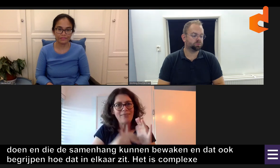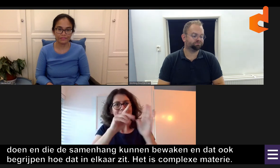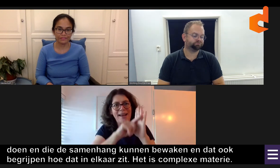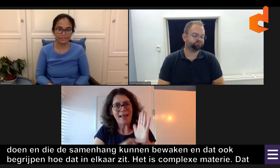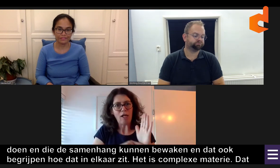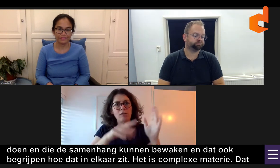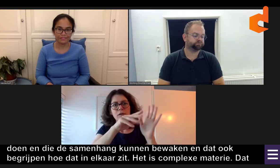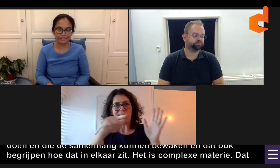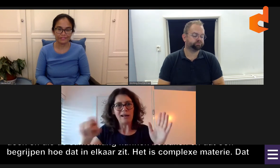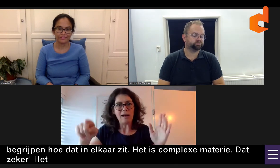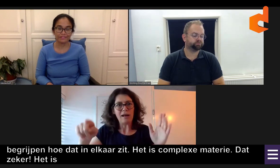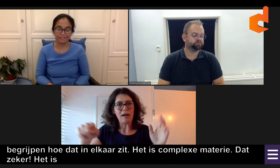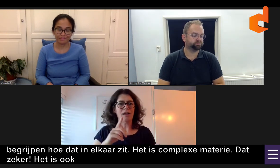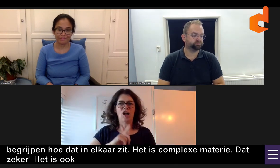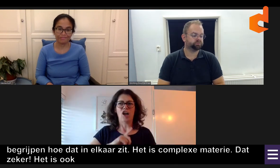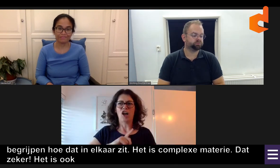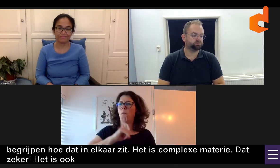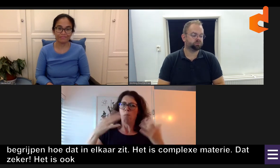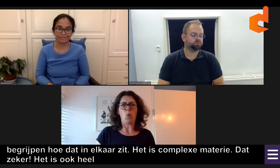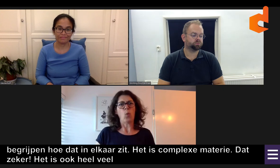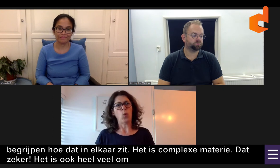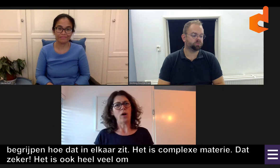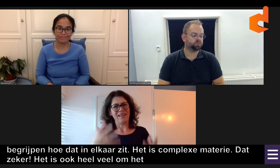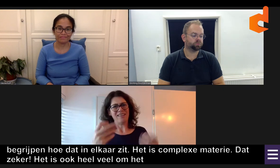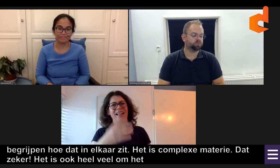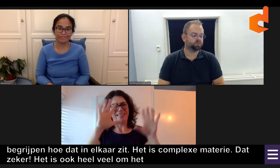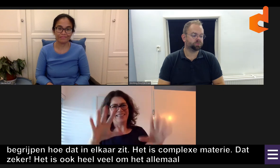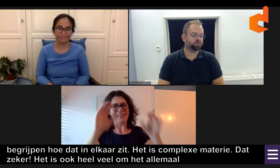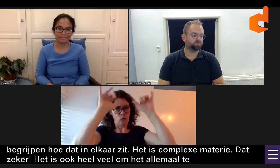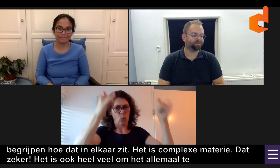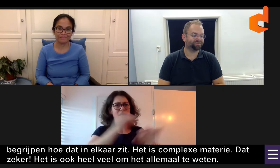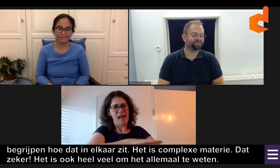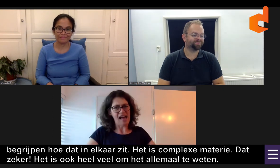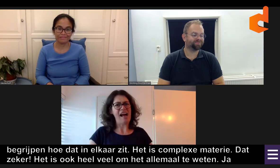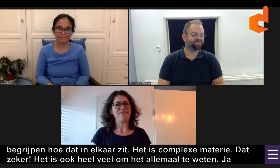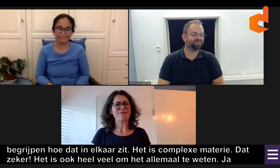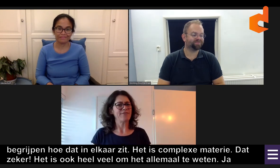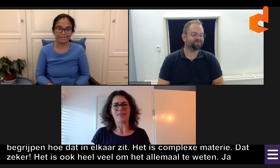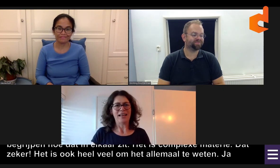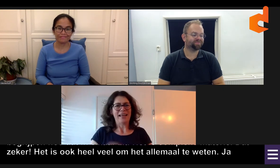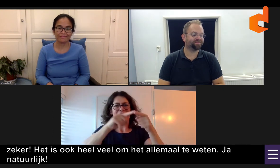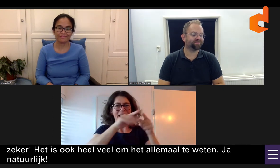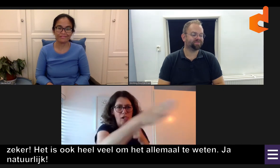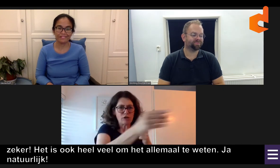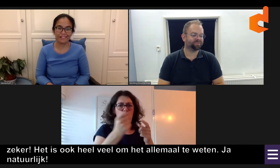het is natuurlijk ook het is gewoon heel veel om dat allemaal te weten. Ja, natuurlijk. Als boer wil je dat helemaal niet. Je